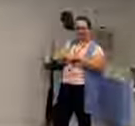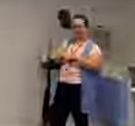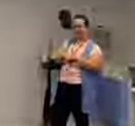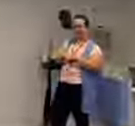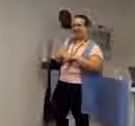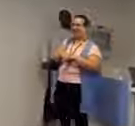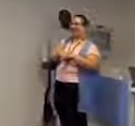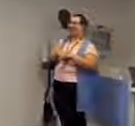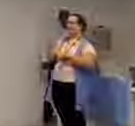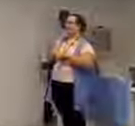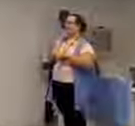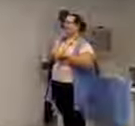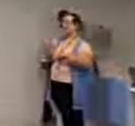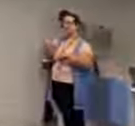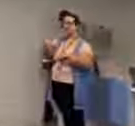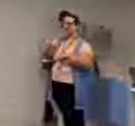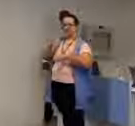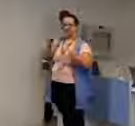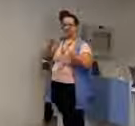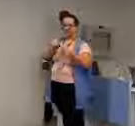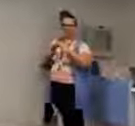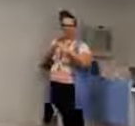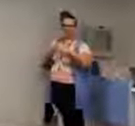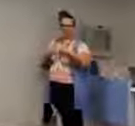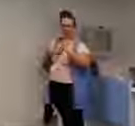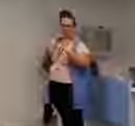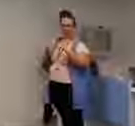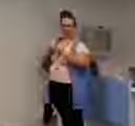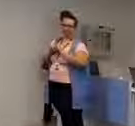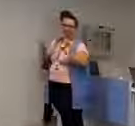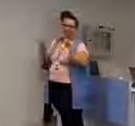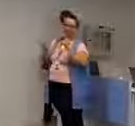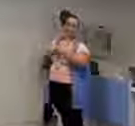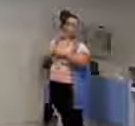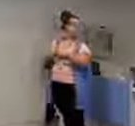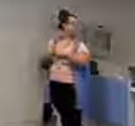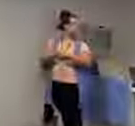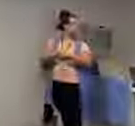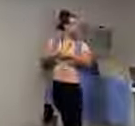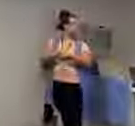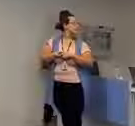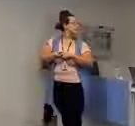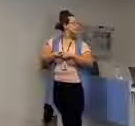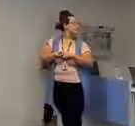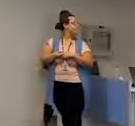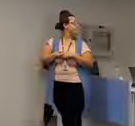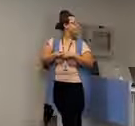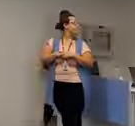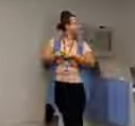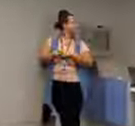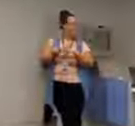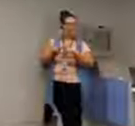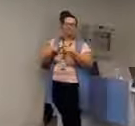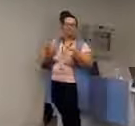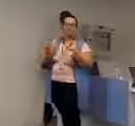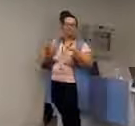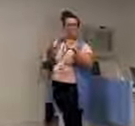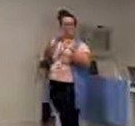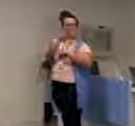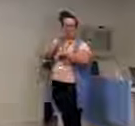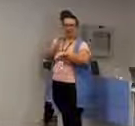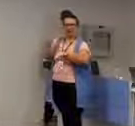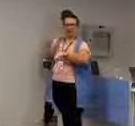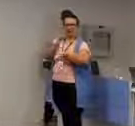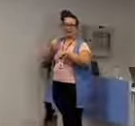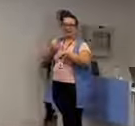Ok? Então vocês têm que levar isso para frente, né? Isso aqui, que é uma realidade na maioria dos países desenvolvidos, no Brasil